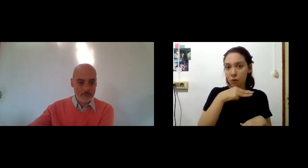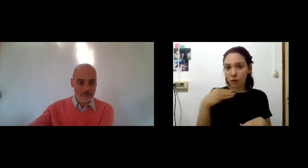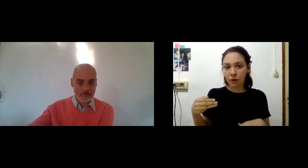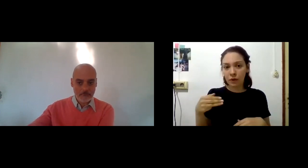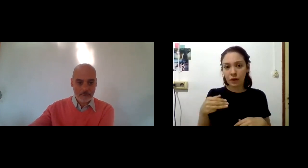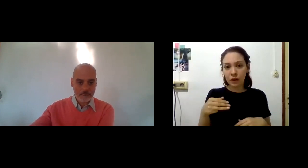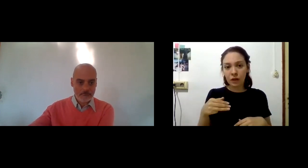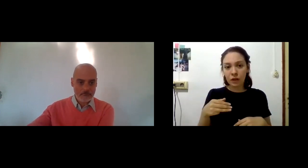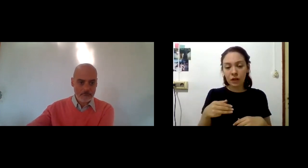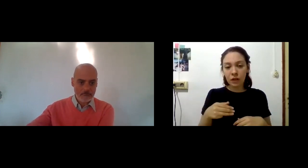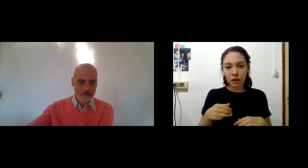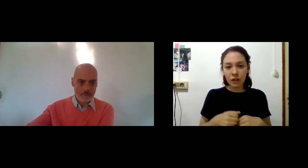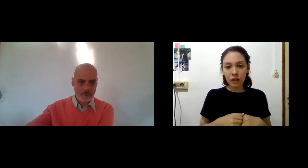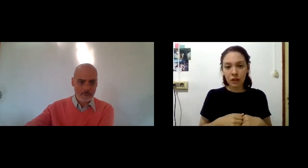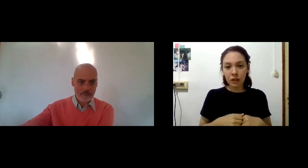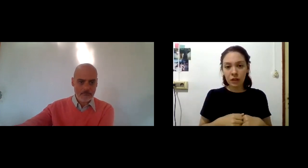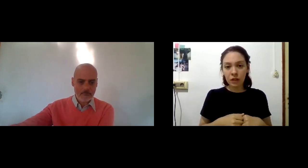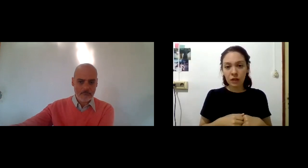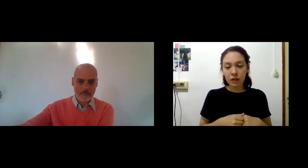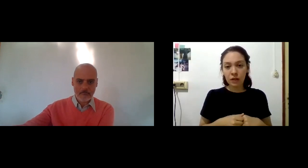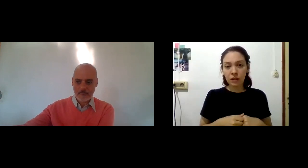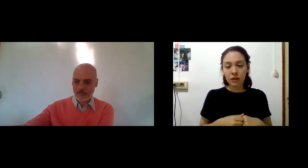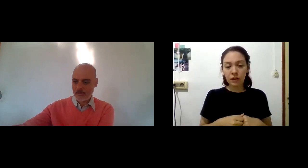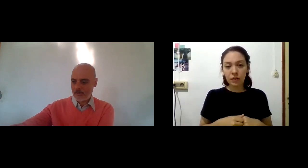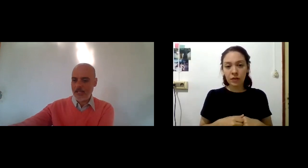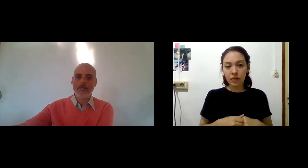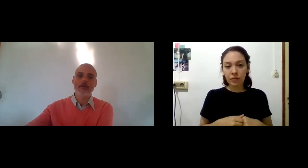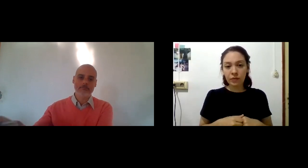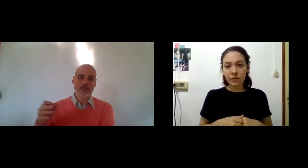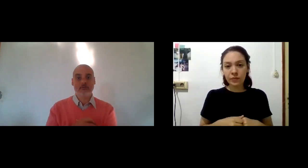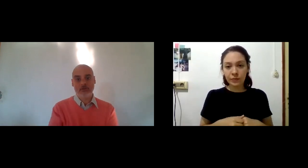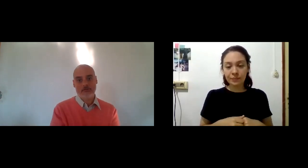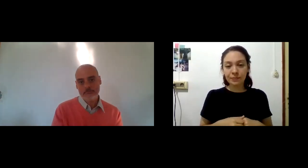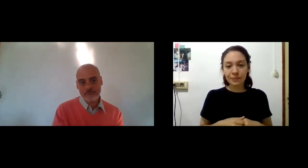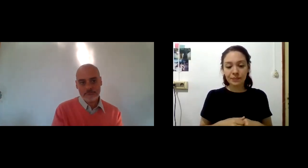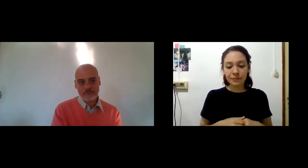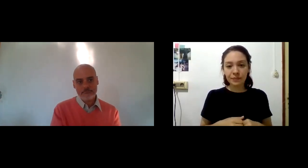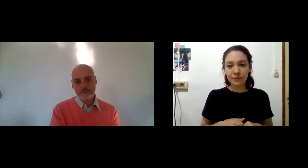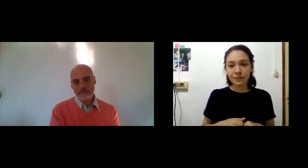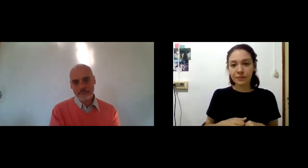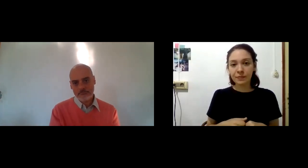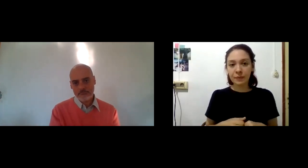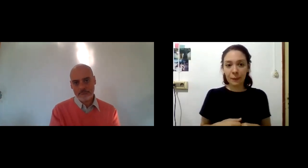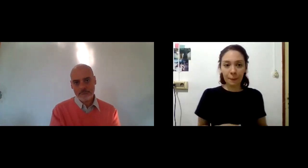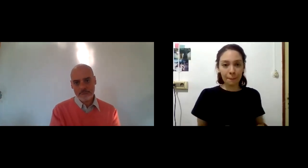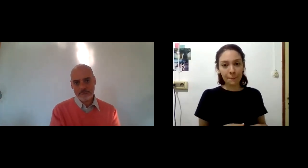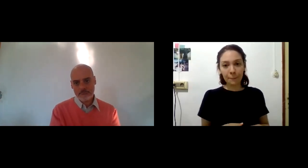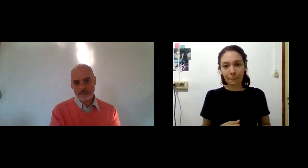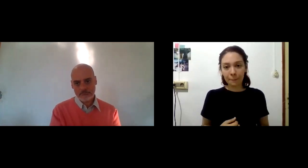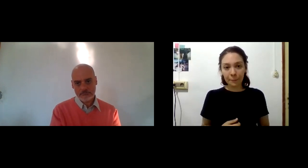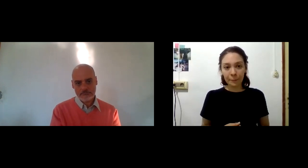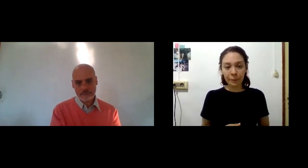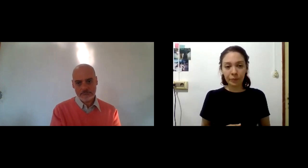dice si aceptado, podemos por hablar de a ejemplo. uno para los intérpretes. Ah, perdón, claro, sí. Sí, Perdón.